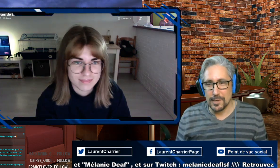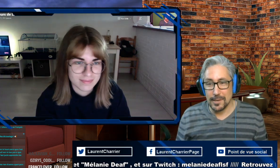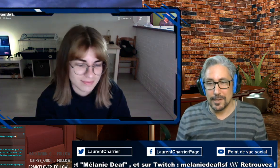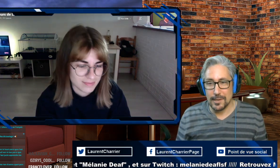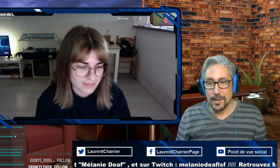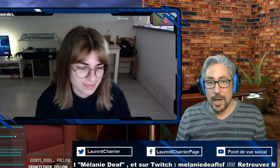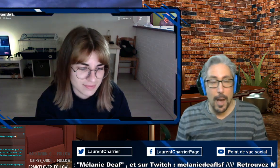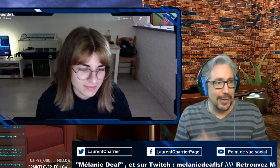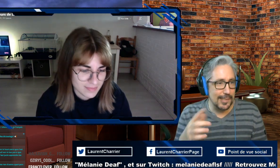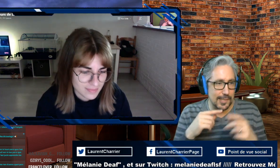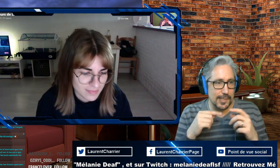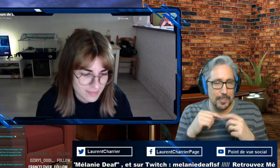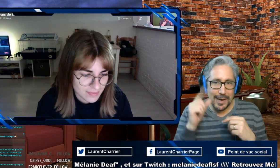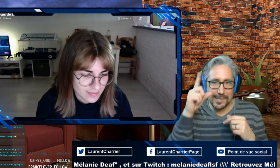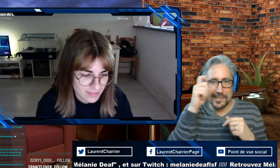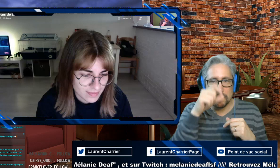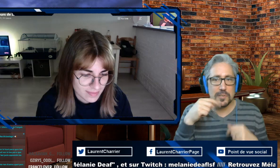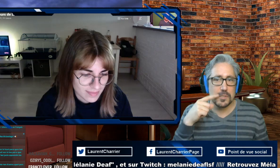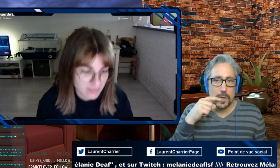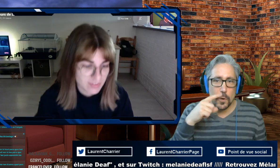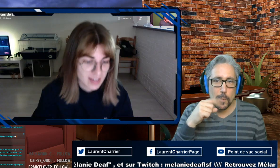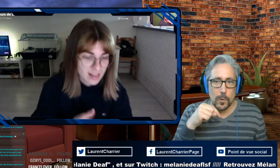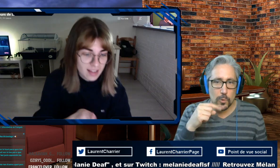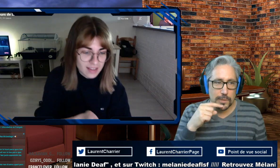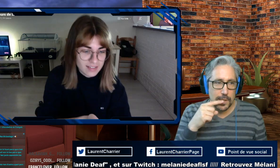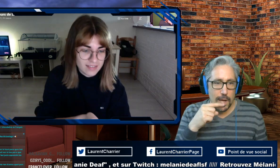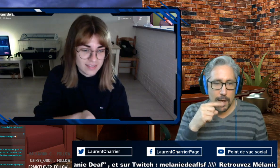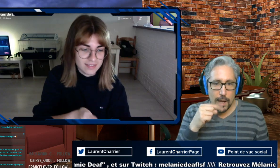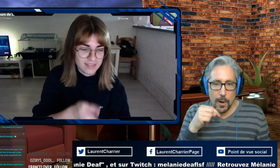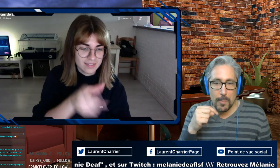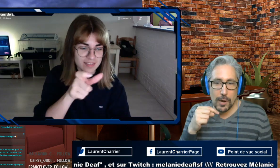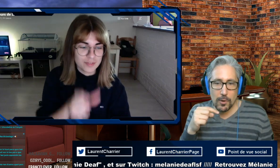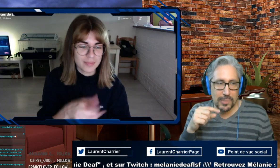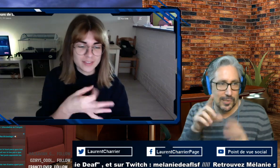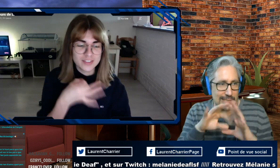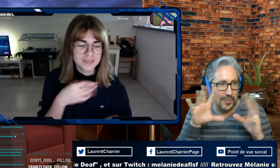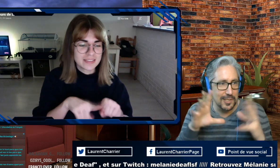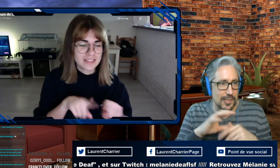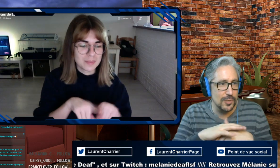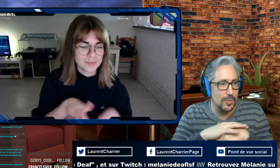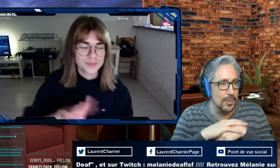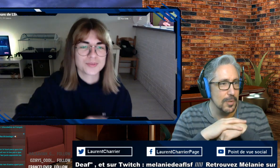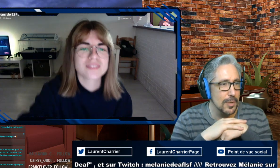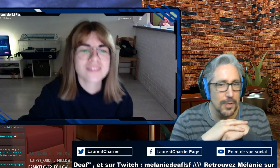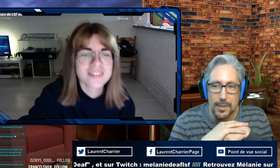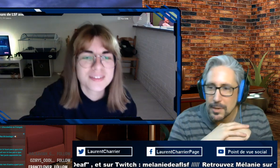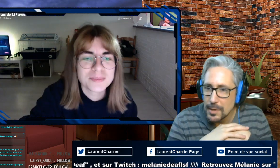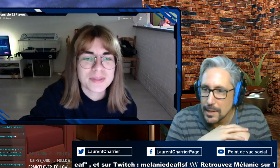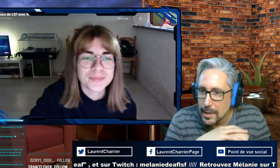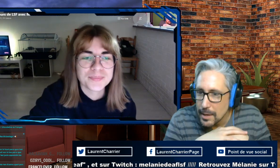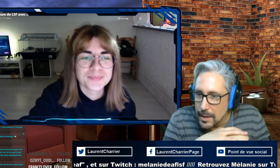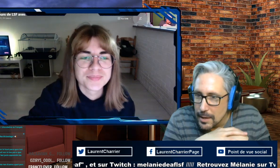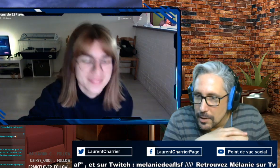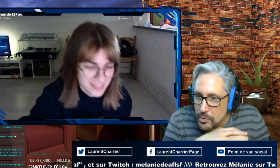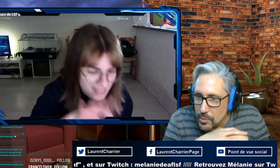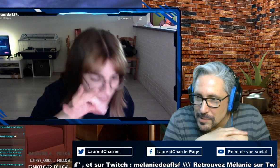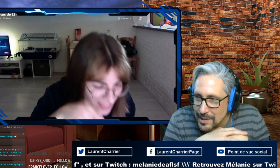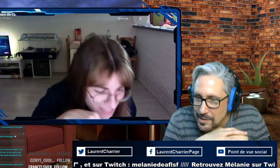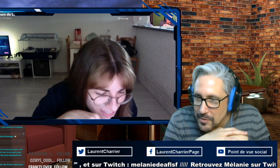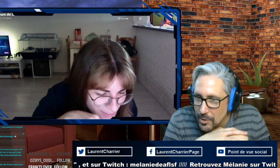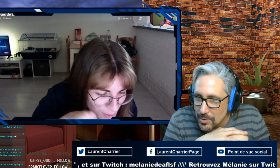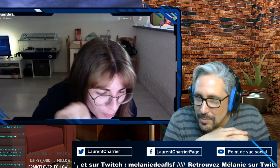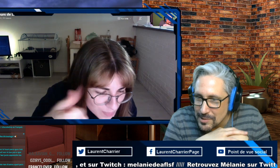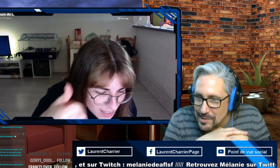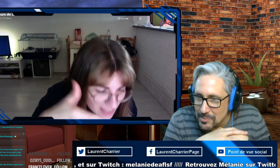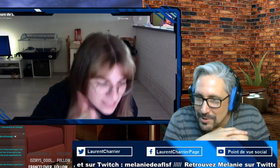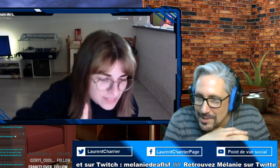Mais c'est... Non, bah après, c'est pareil. C'est difficile compter en parlant parce que ça fait des additions. De 11 à